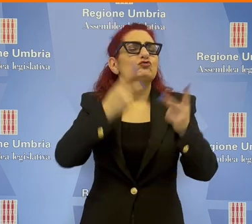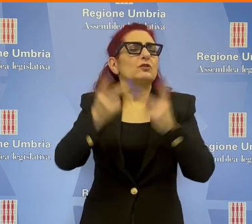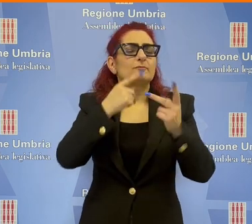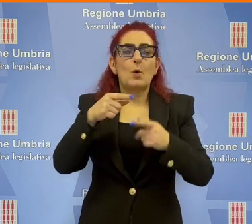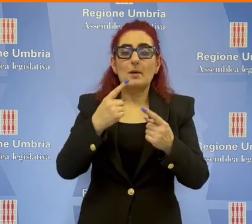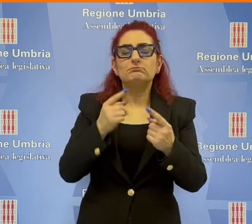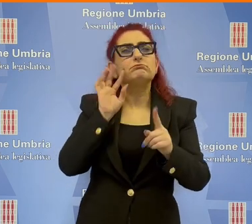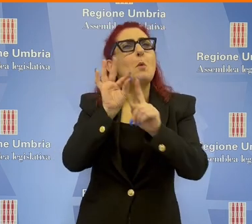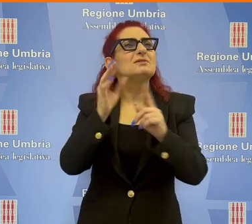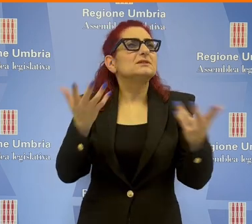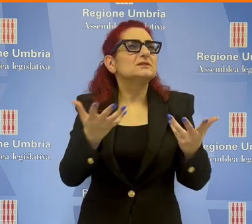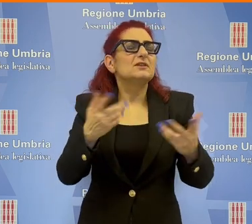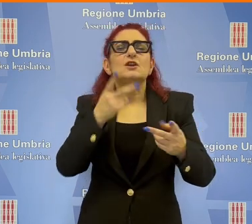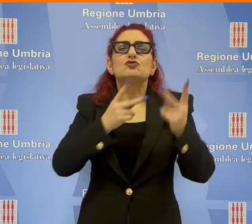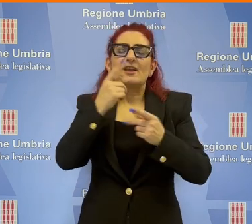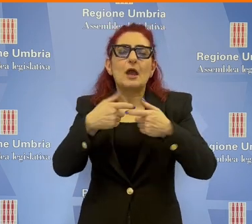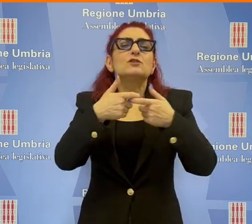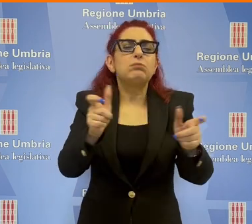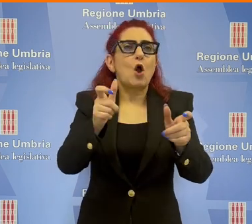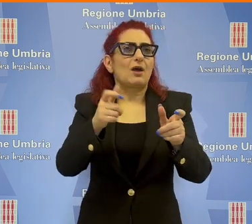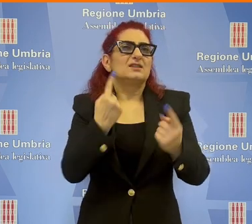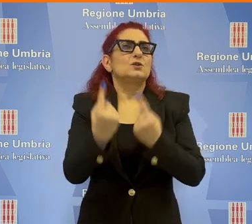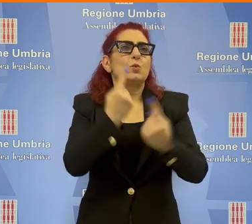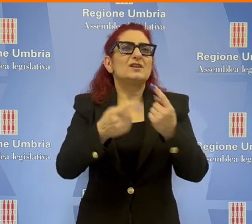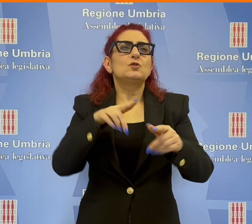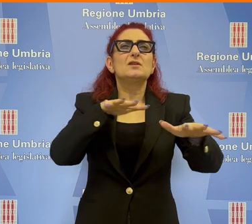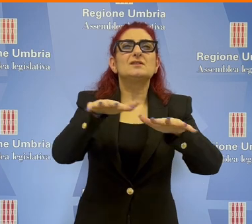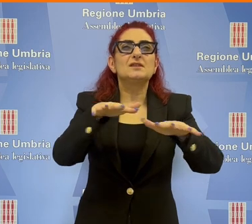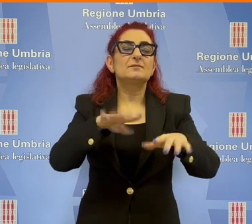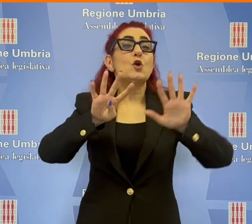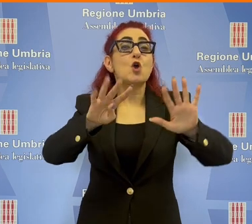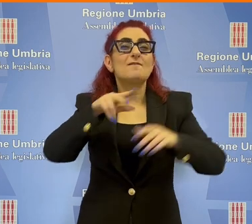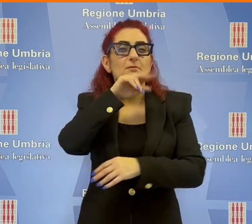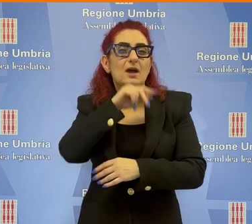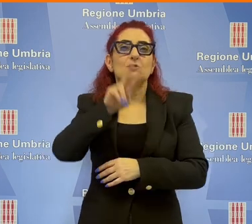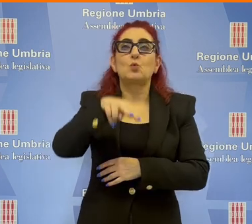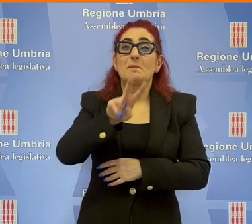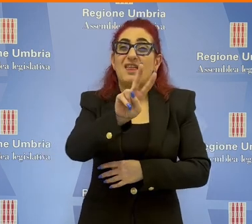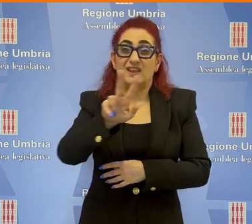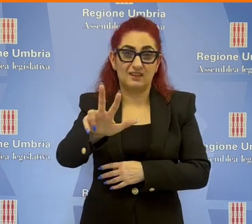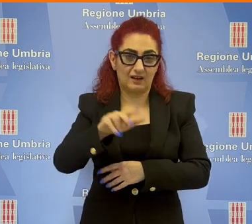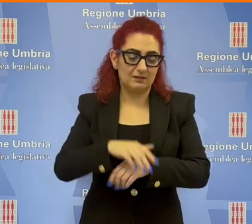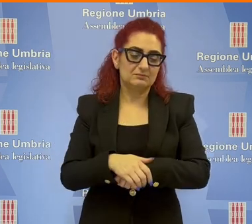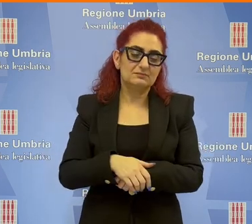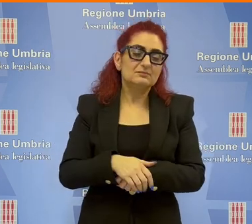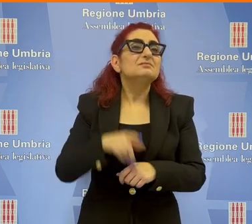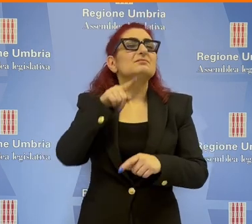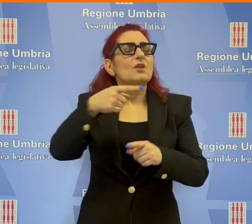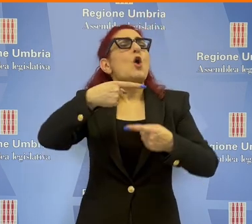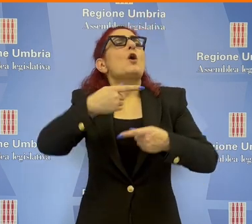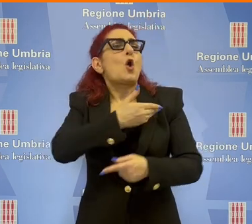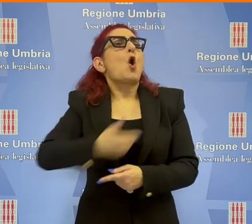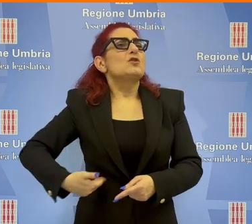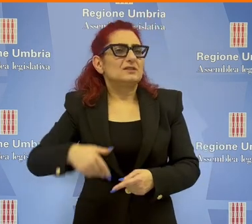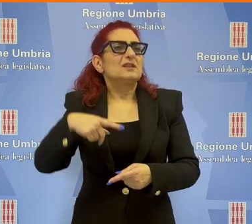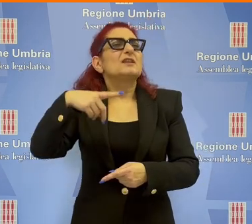di sbloccare la situazione dei terremotati del sisma del 9 marzo 2023. Così